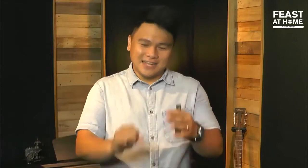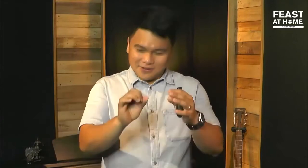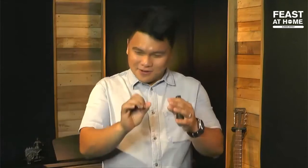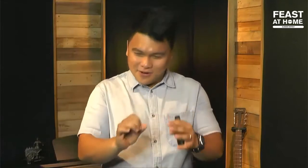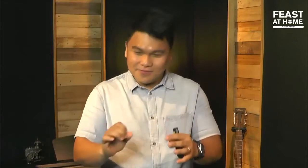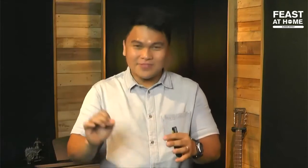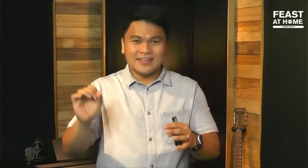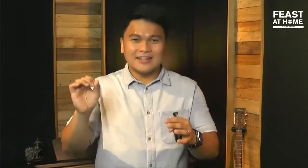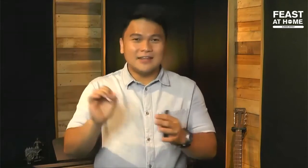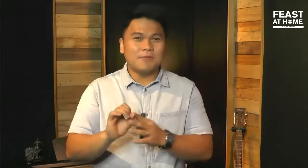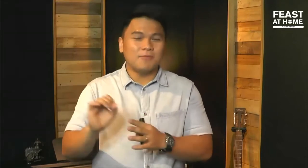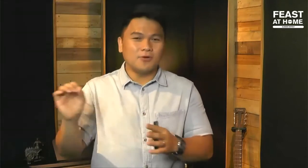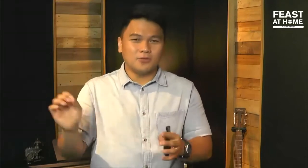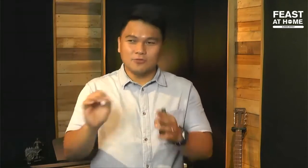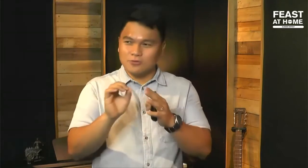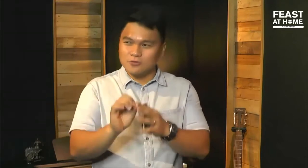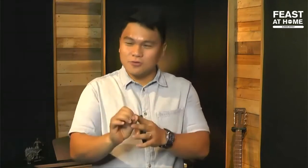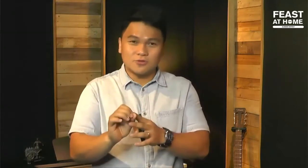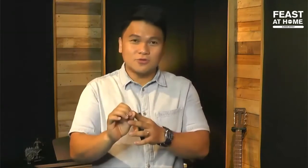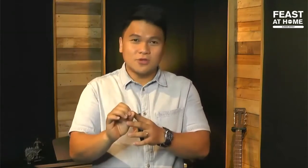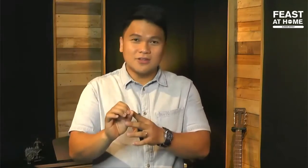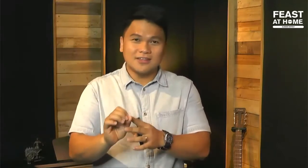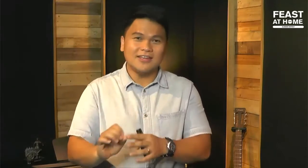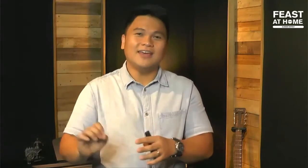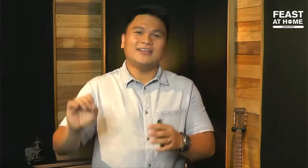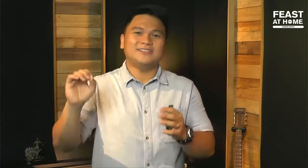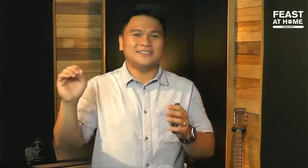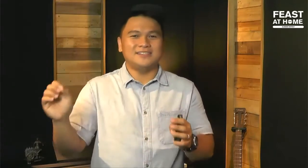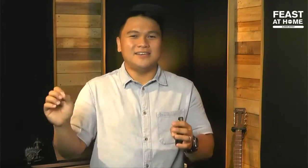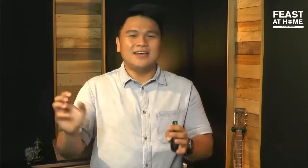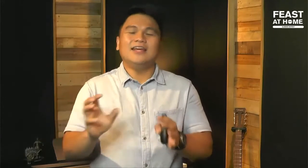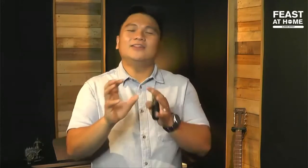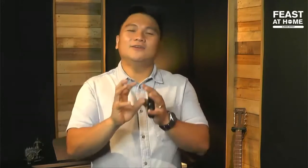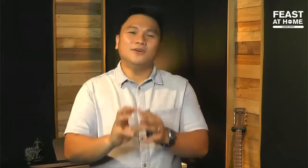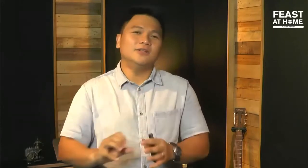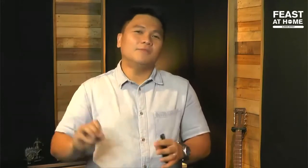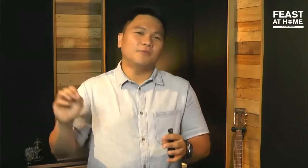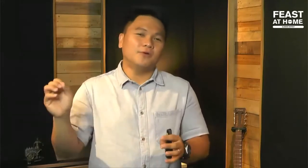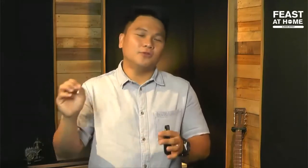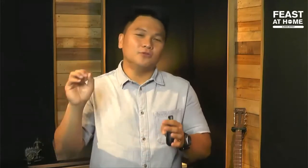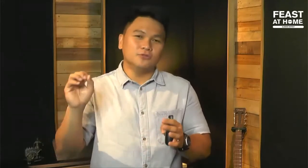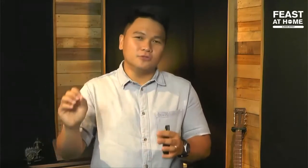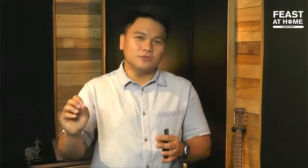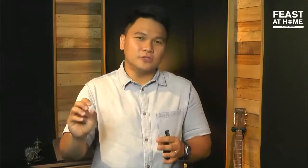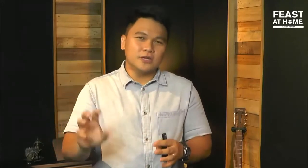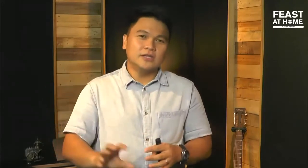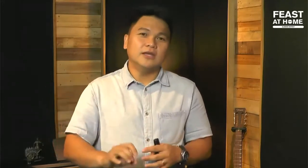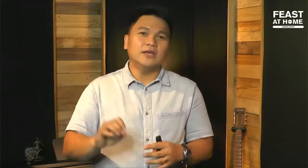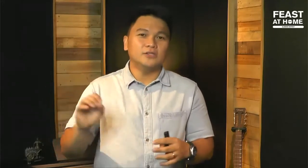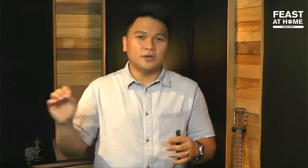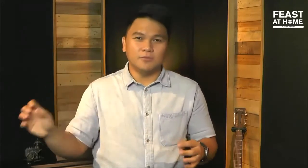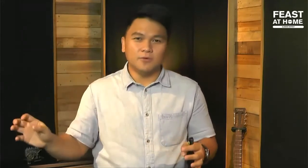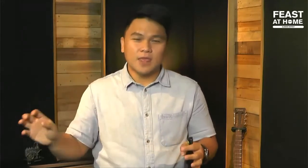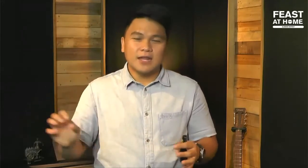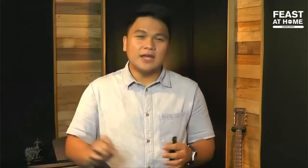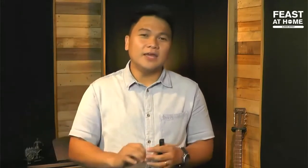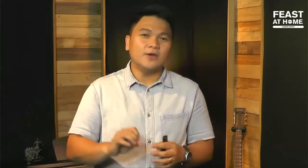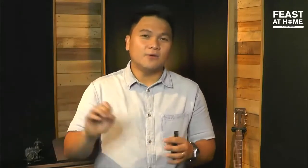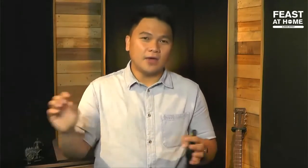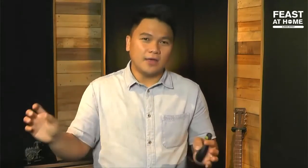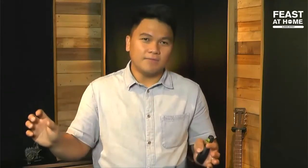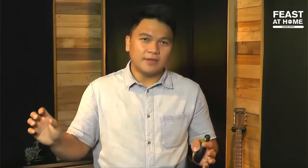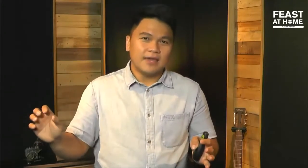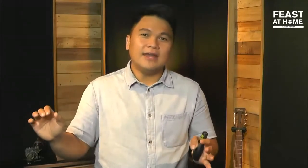Tapos later on, napromote yung juts, naging ecstasy. Later on, napromote yung juts, naging shabu,